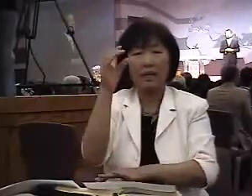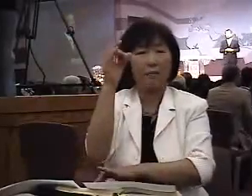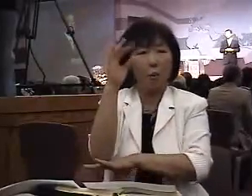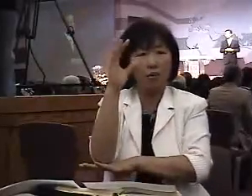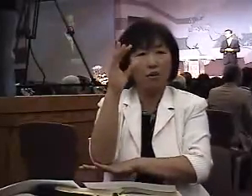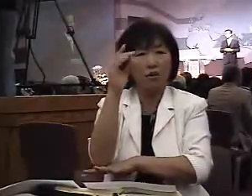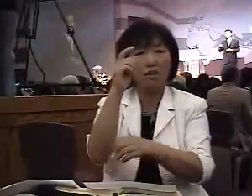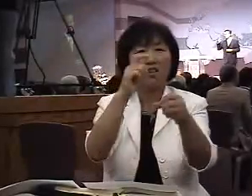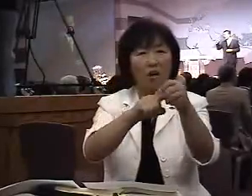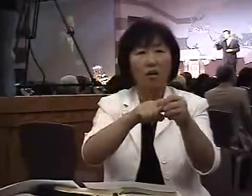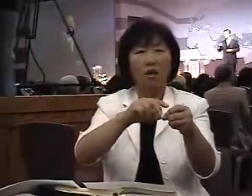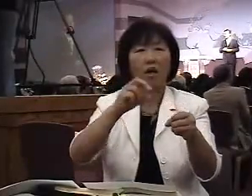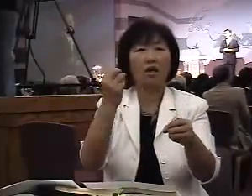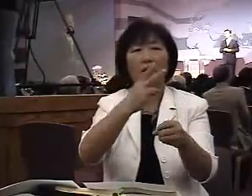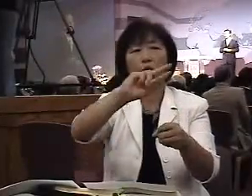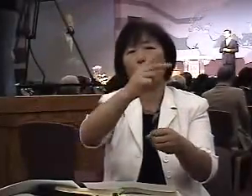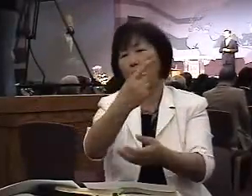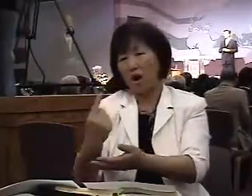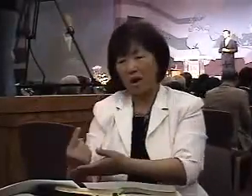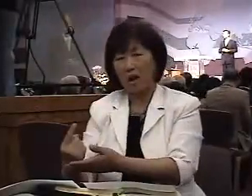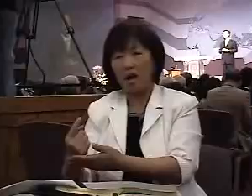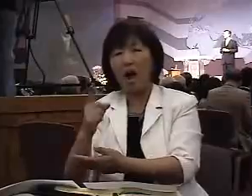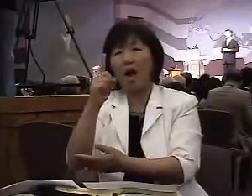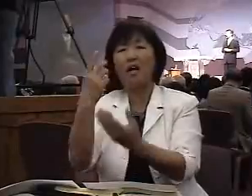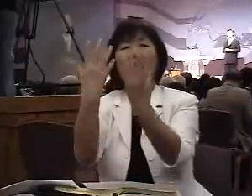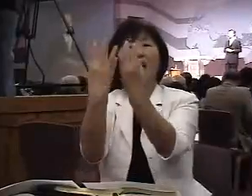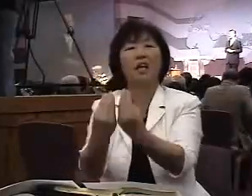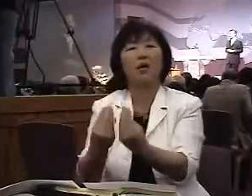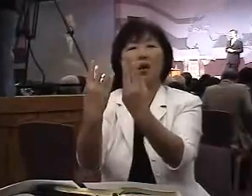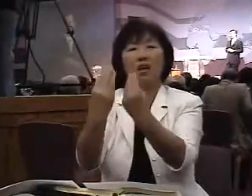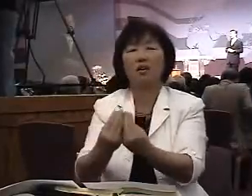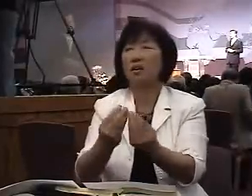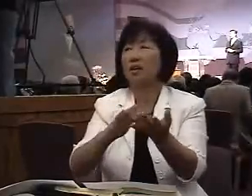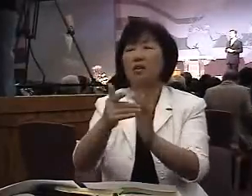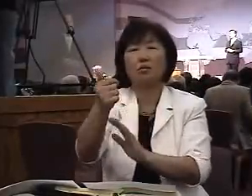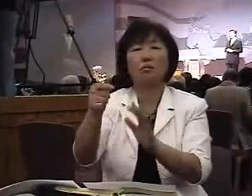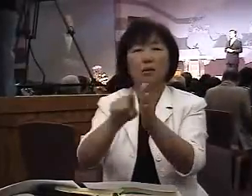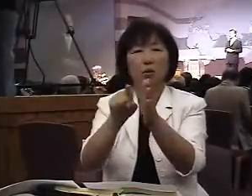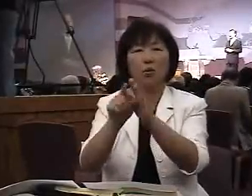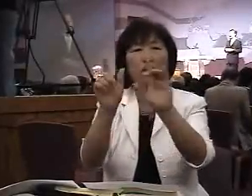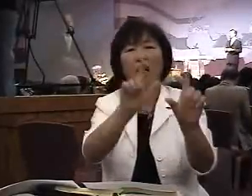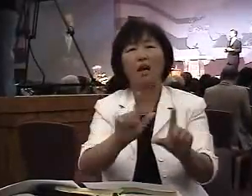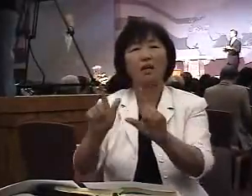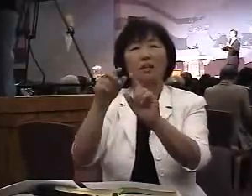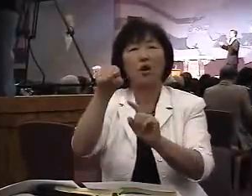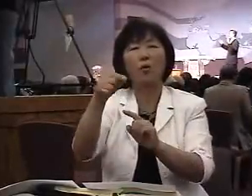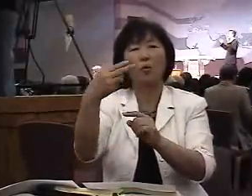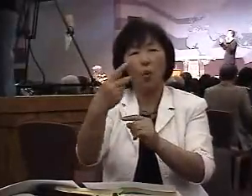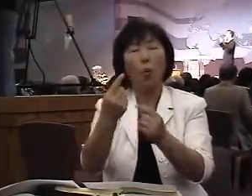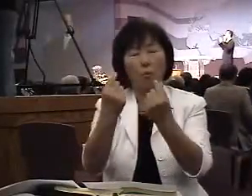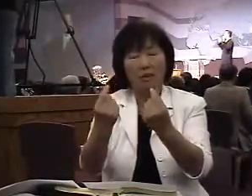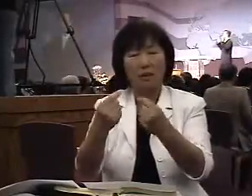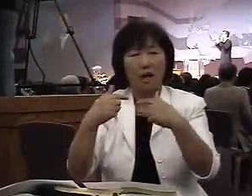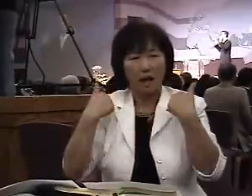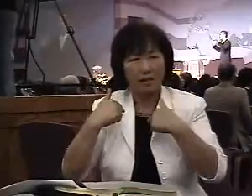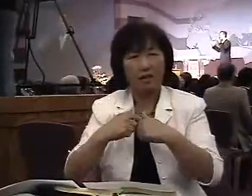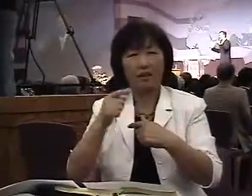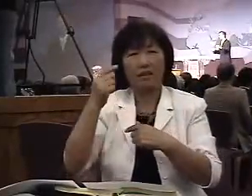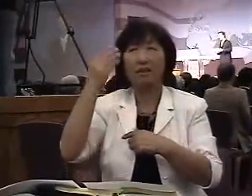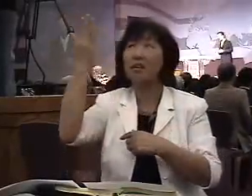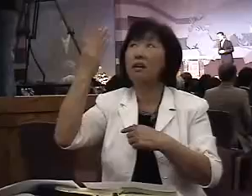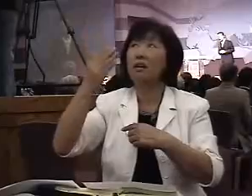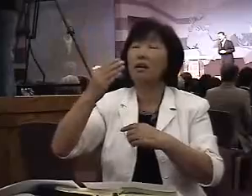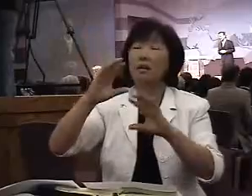것을 보여주는 한 예입니다. 예수님을 믿고 사는 것도 마찬가지예요. 우리가 항상 그의 나라와 의를 먼저